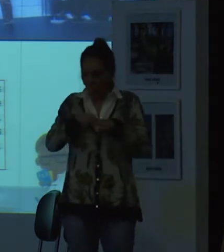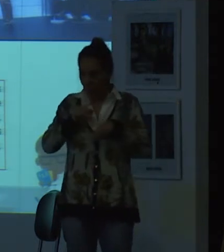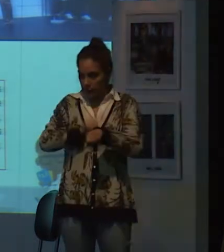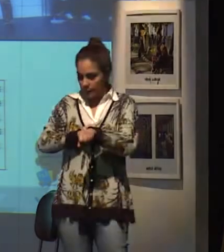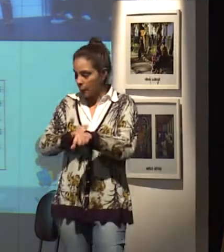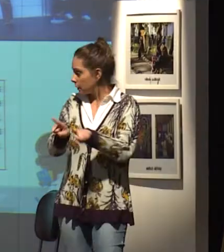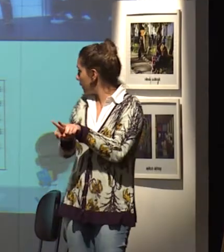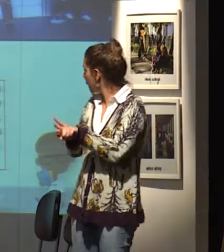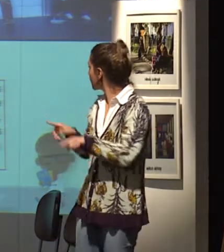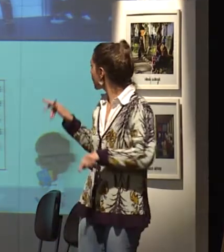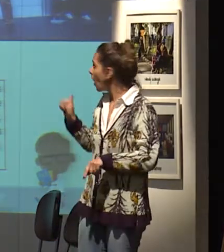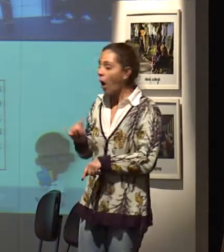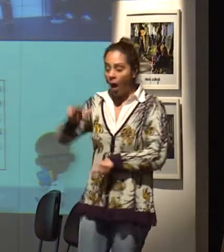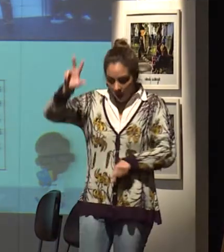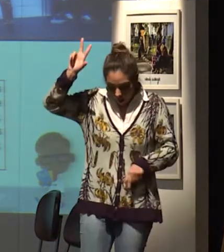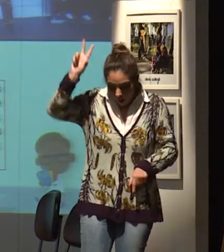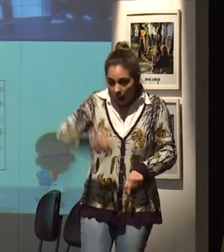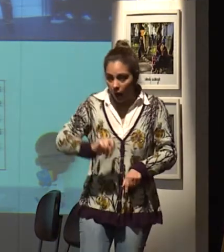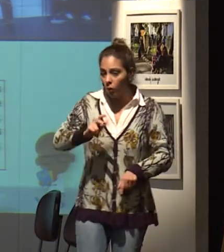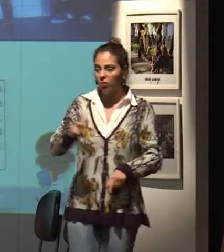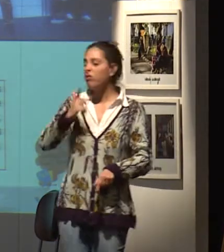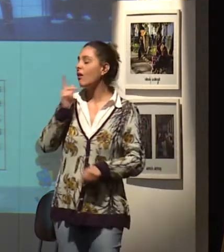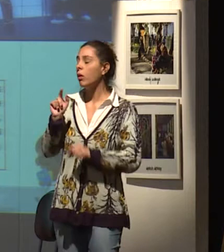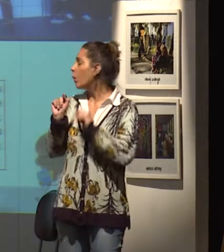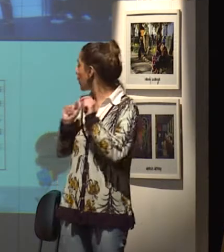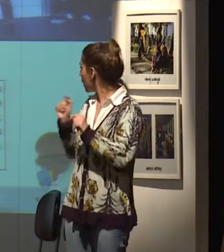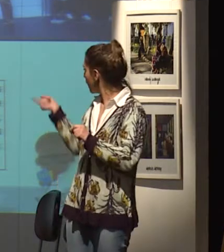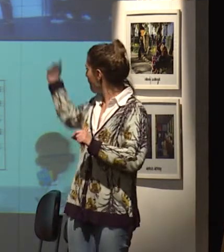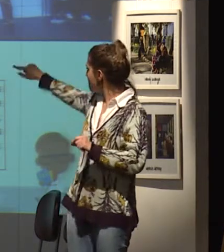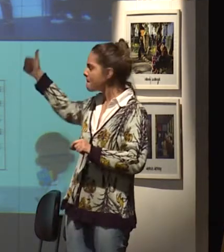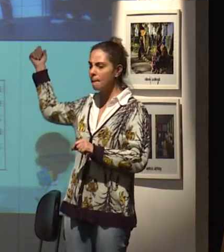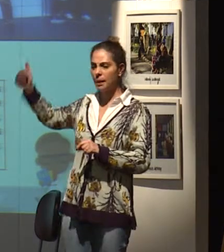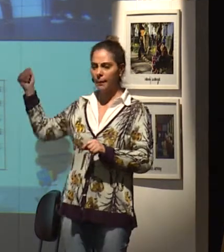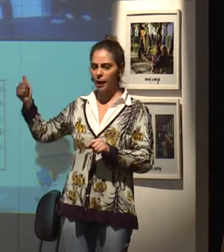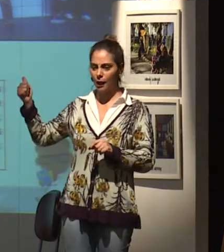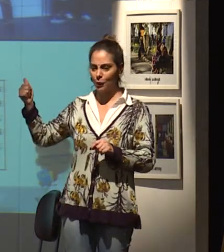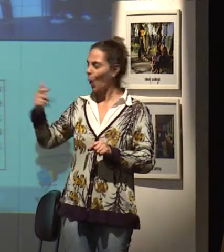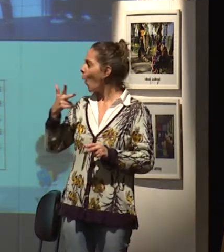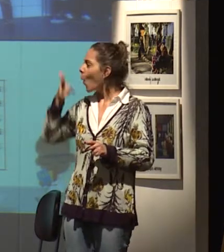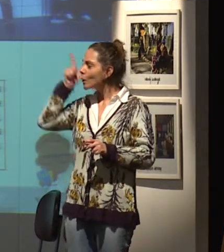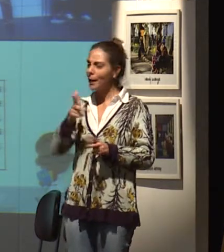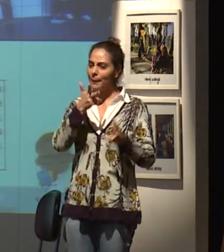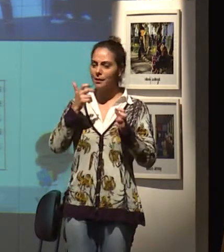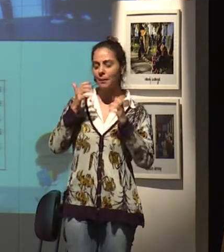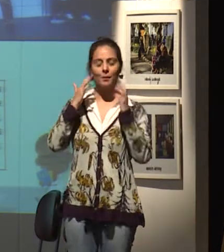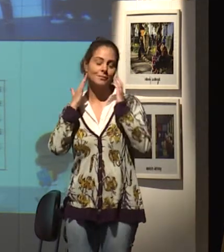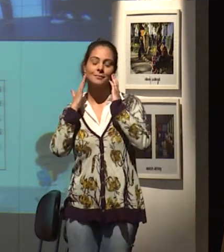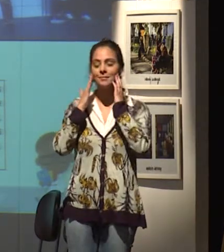Eu editei por questões de tempo, né? Deixei o vídeo bem pequeno, e os alunos falaram que o primeiro, eles conseguem